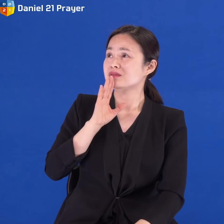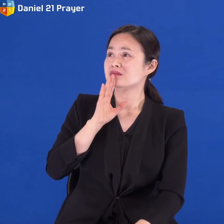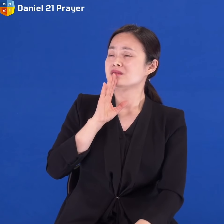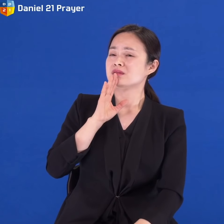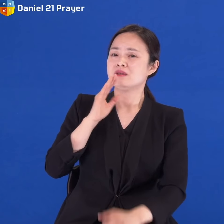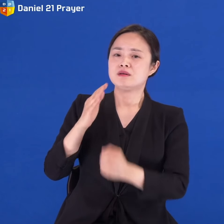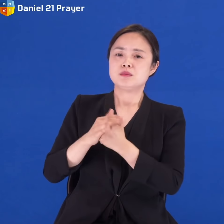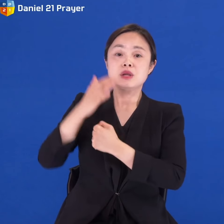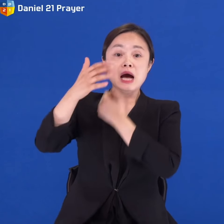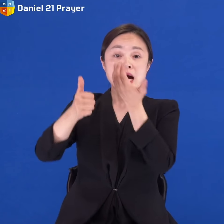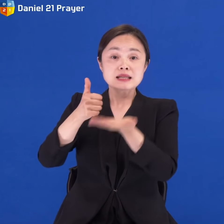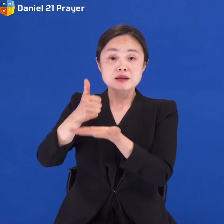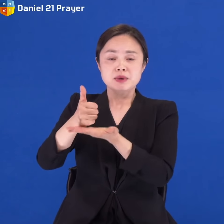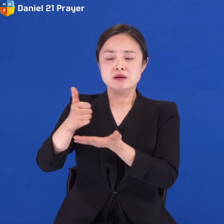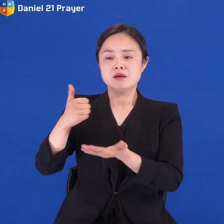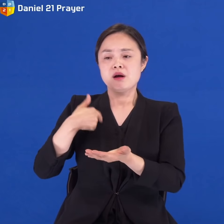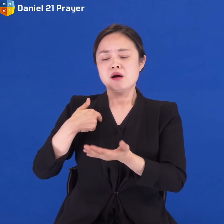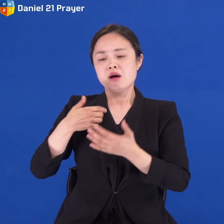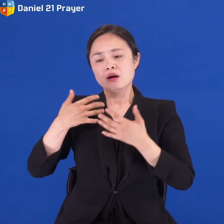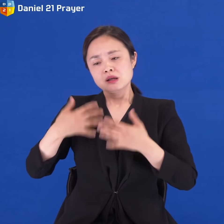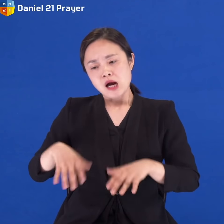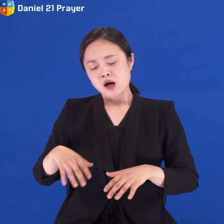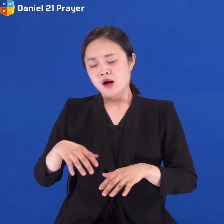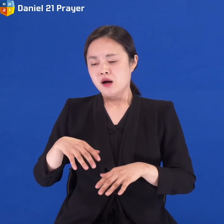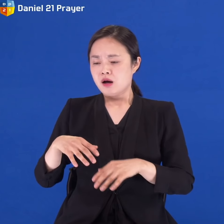못하는 그런 연약하고